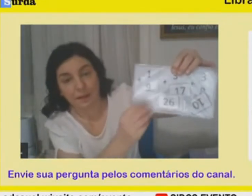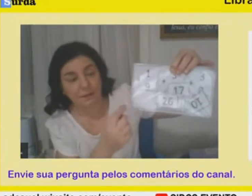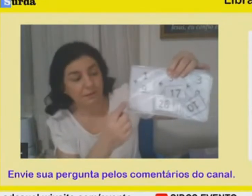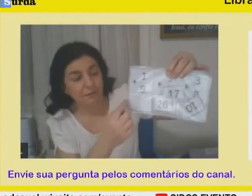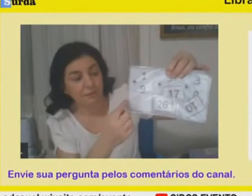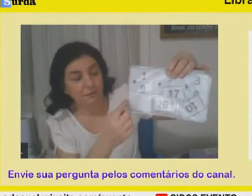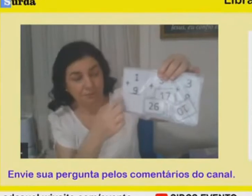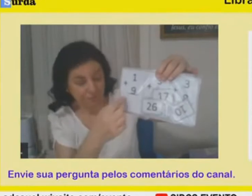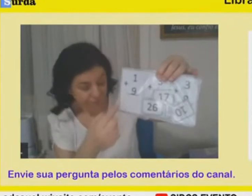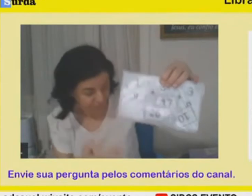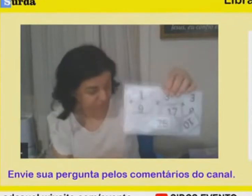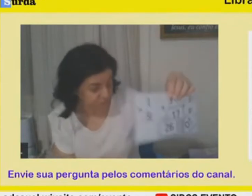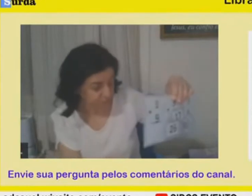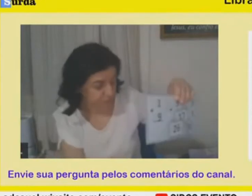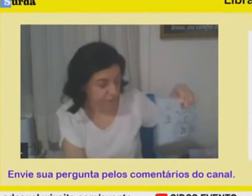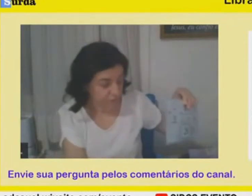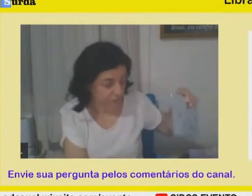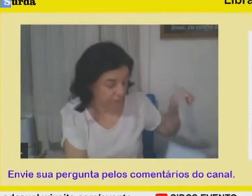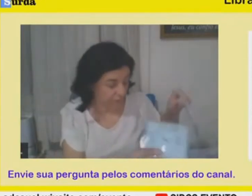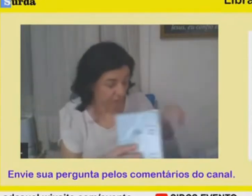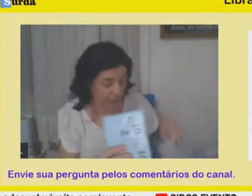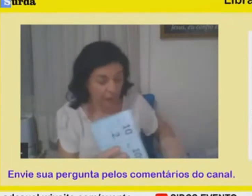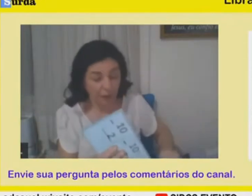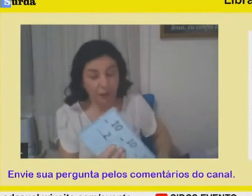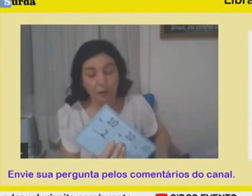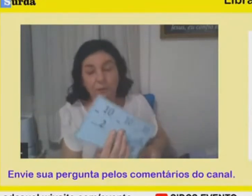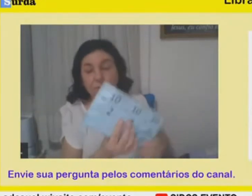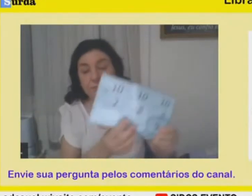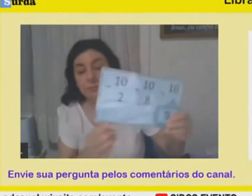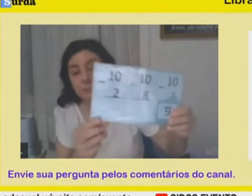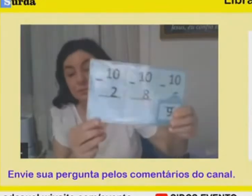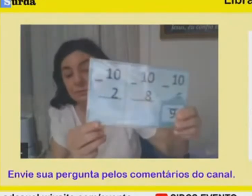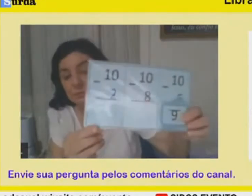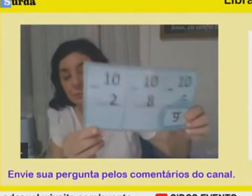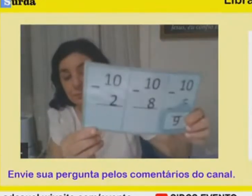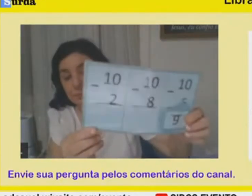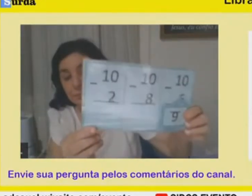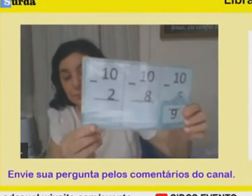10. Da forma que escreve ali.